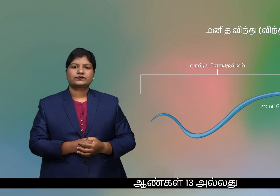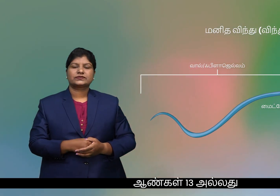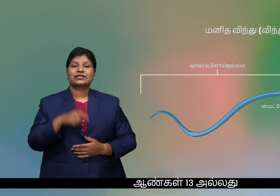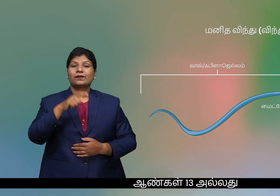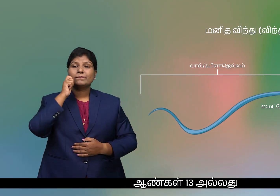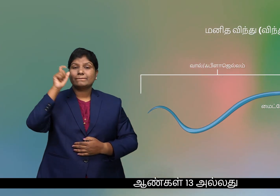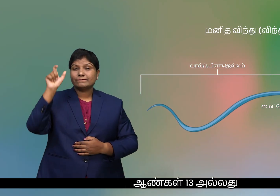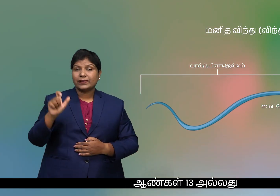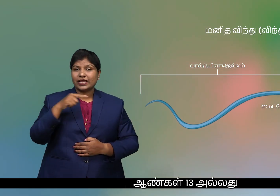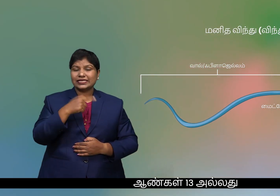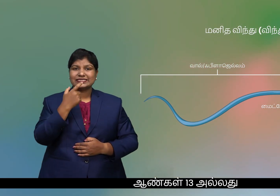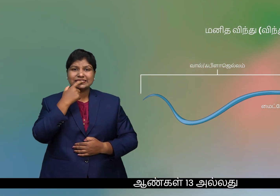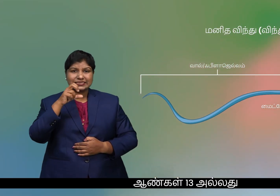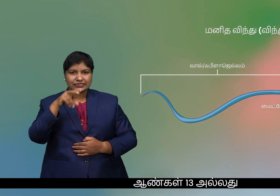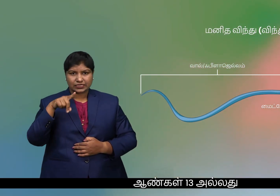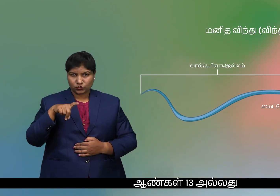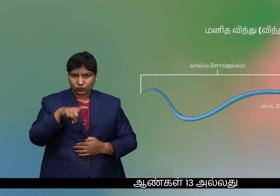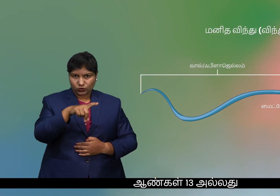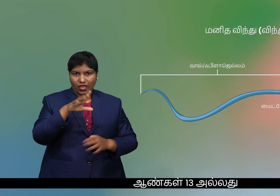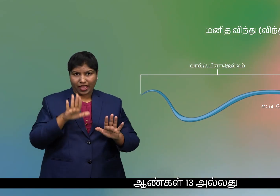ஆண்கள் 13 அல்லது